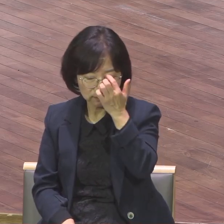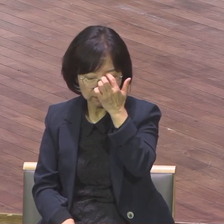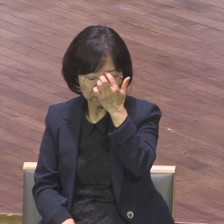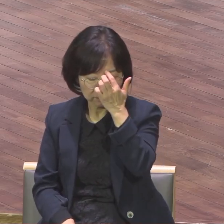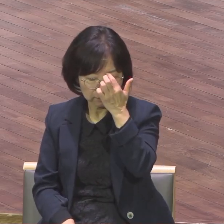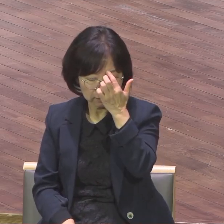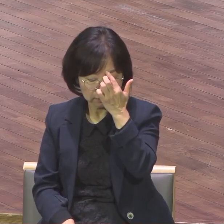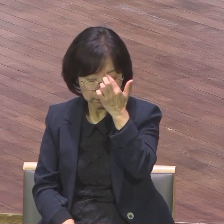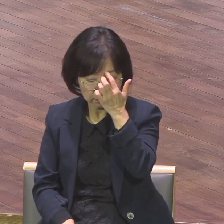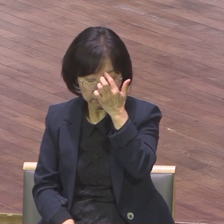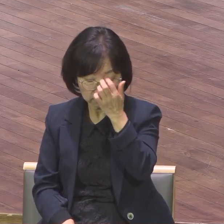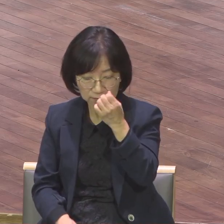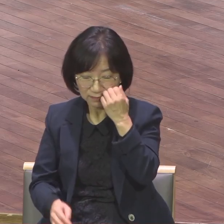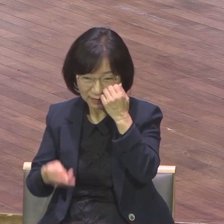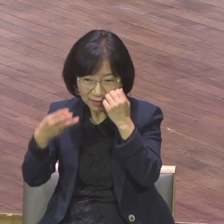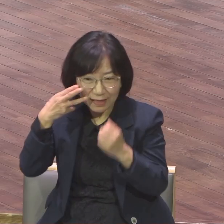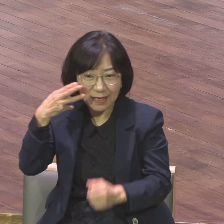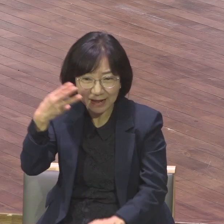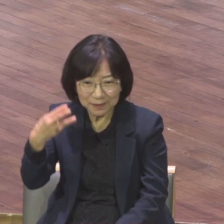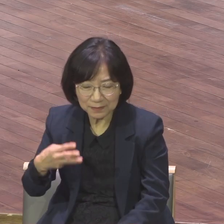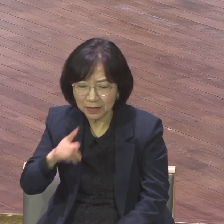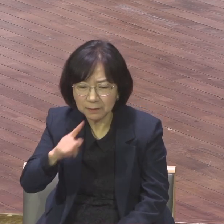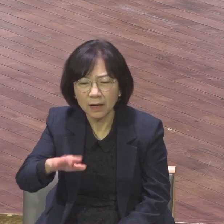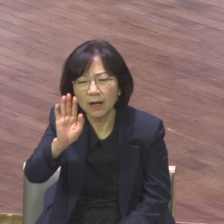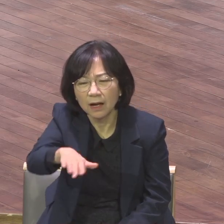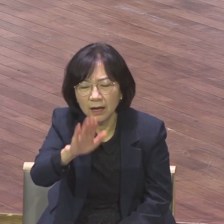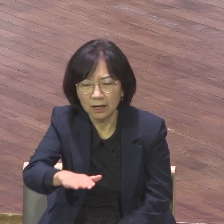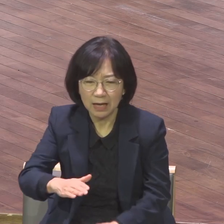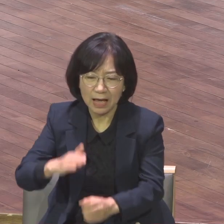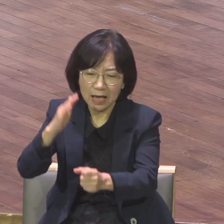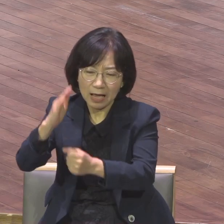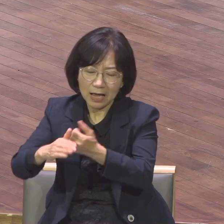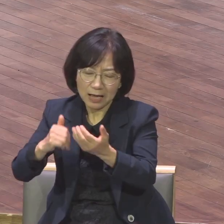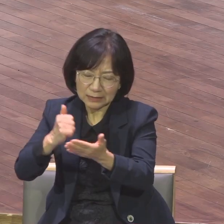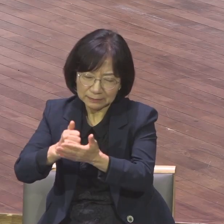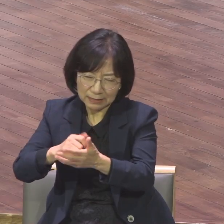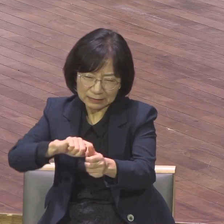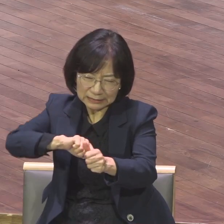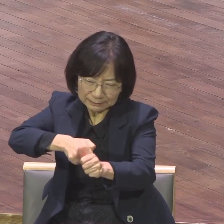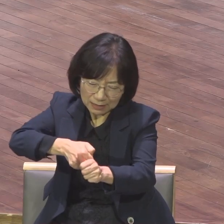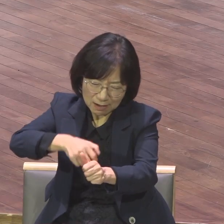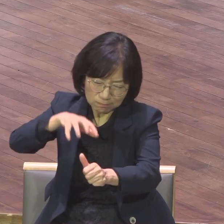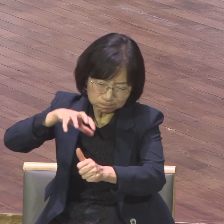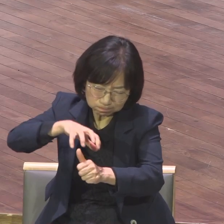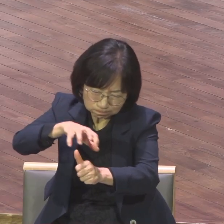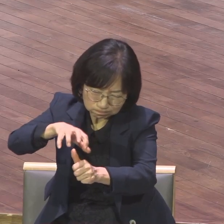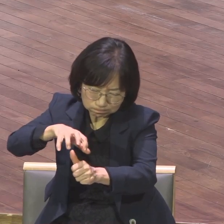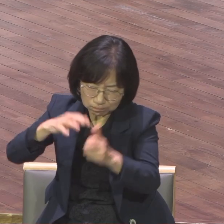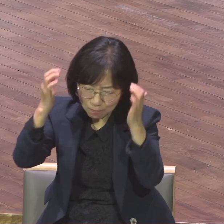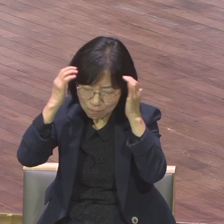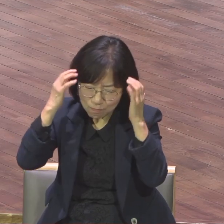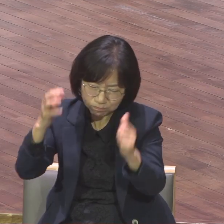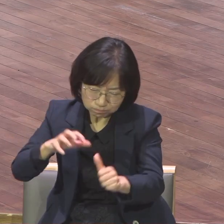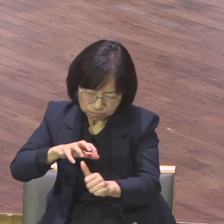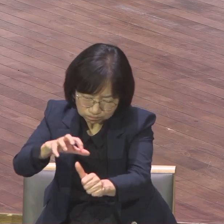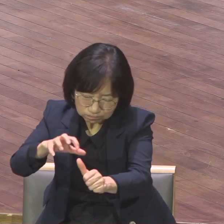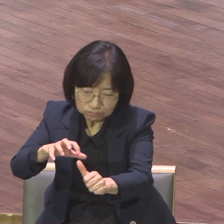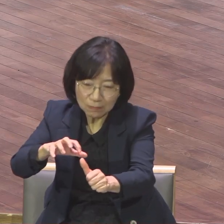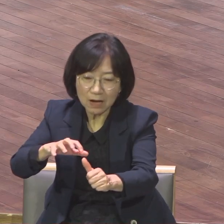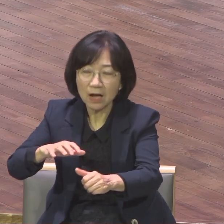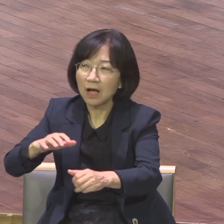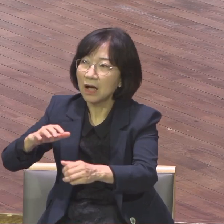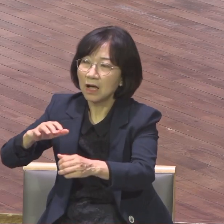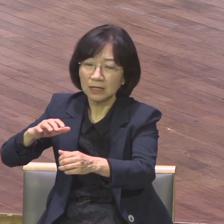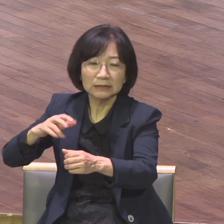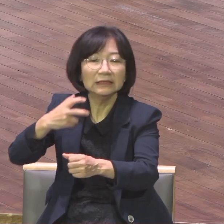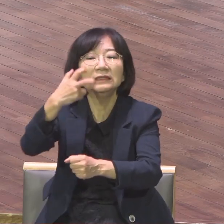기간이 70년이니 70년 채워야 돼. 70년이 바벨론에 가서 정착 잘하고 70년